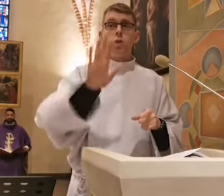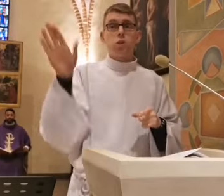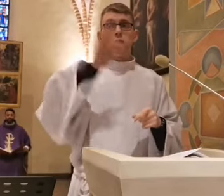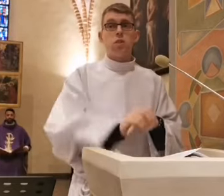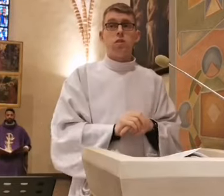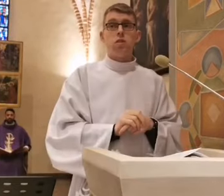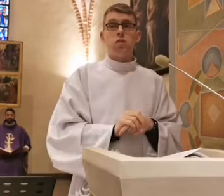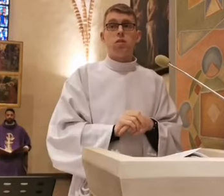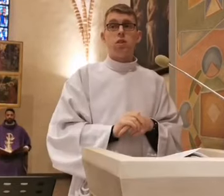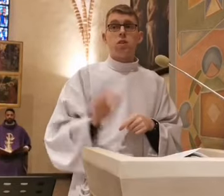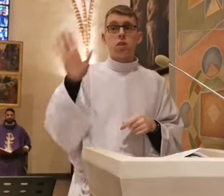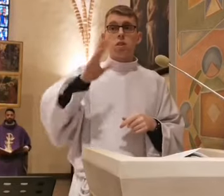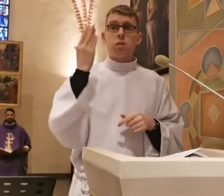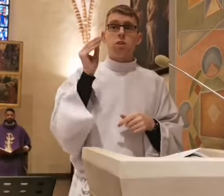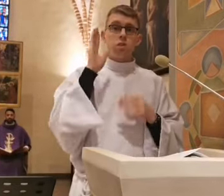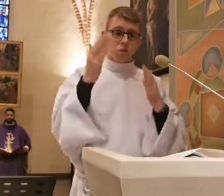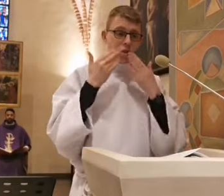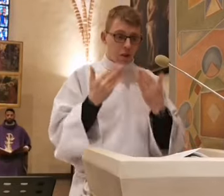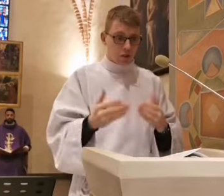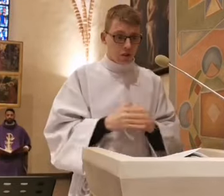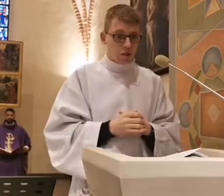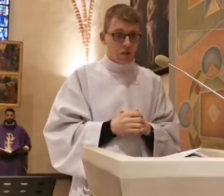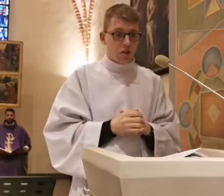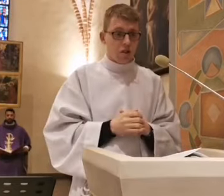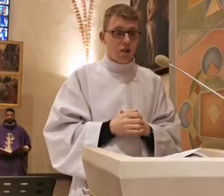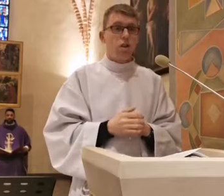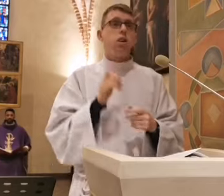słowo Boże. Bogu będą dzieci.